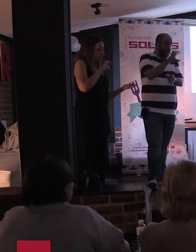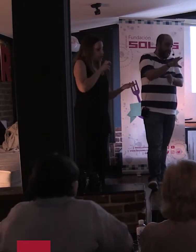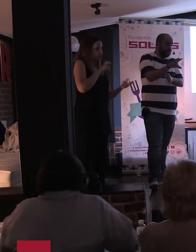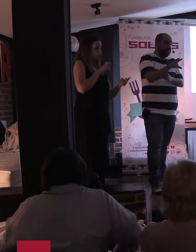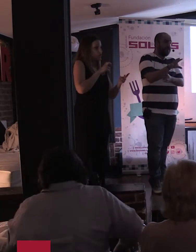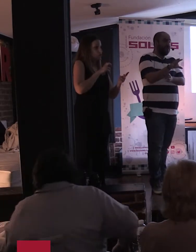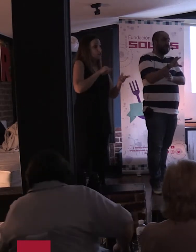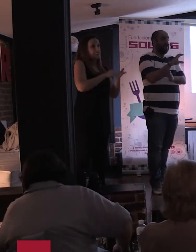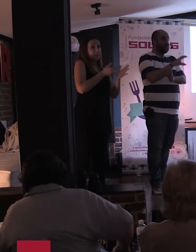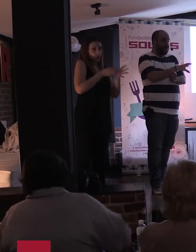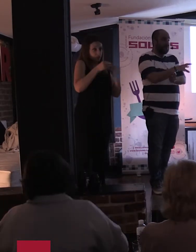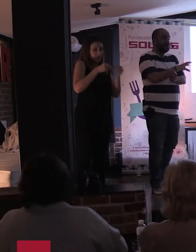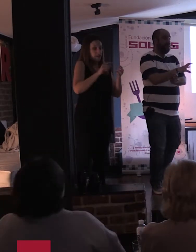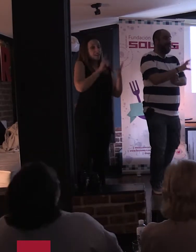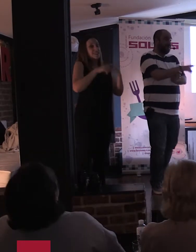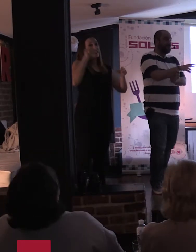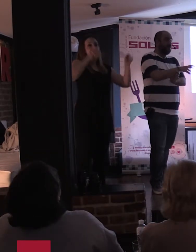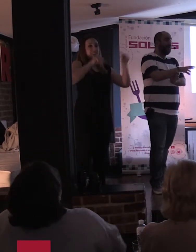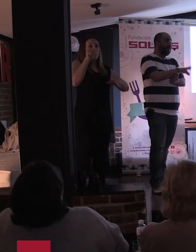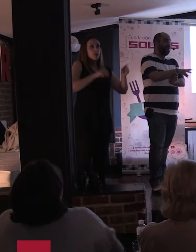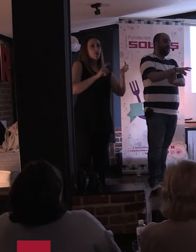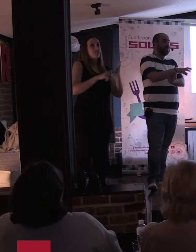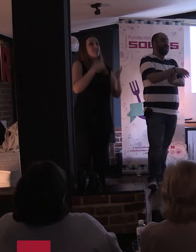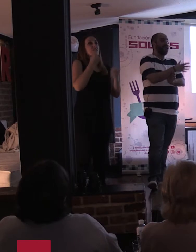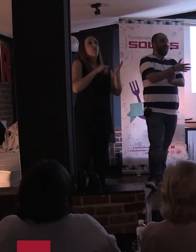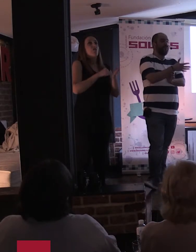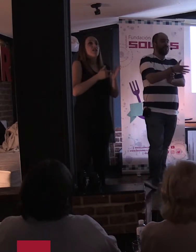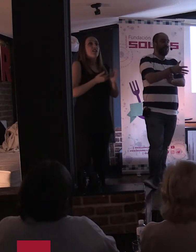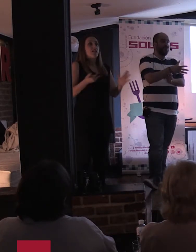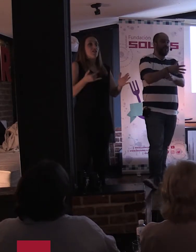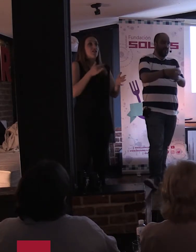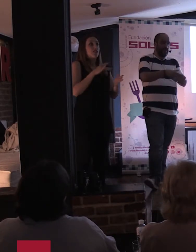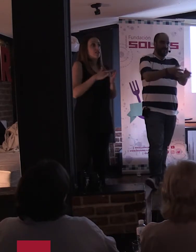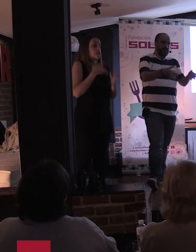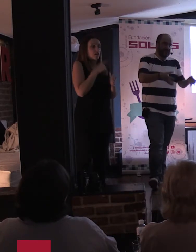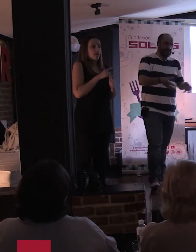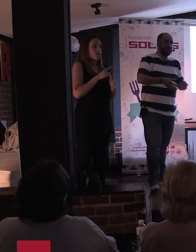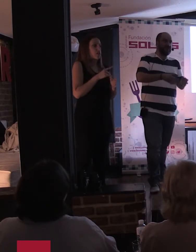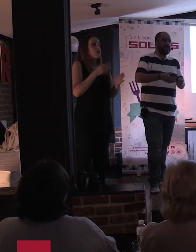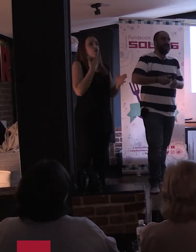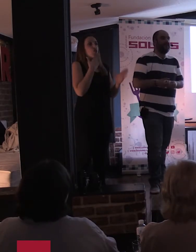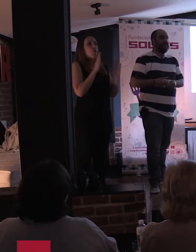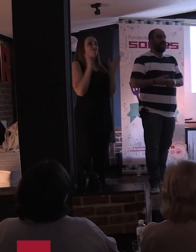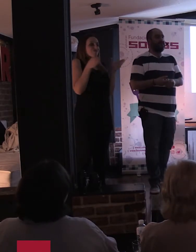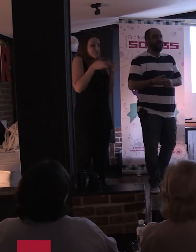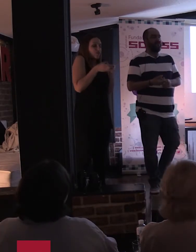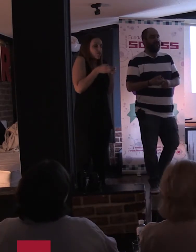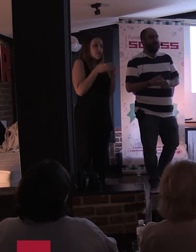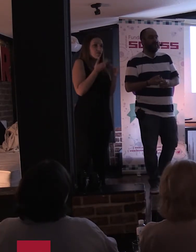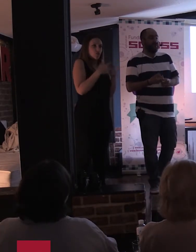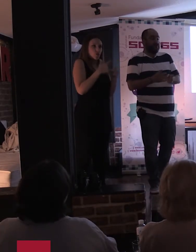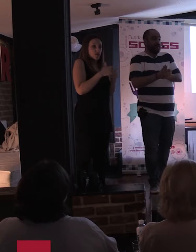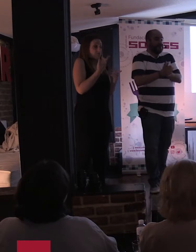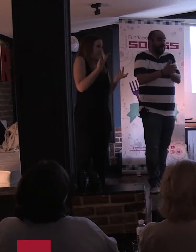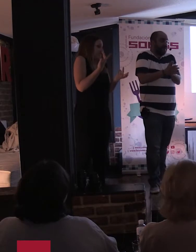físicos y ingenieros de materiales, tenemos químicos y tenemos algún ingeniero que es el que acaba dando la solución de cómo encapsular las cosas y ese tipo